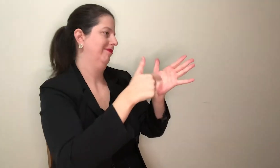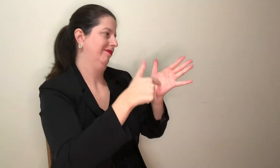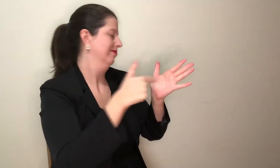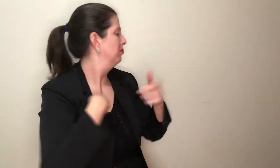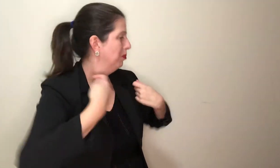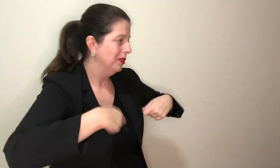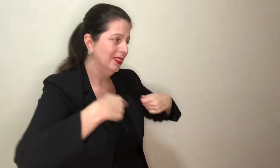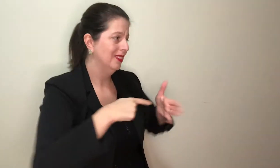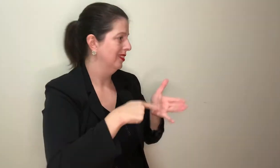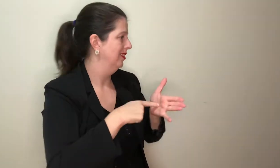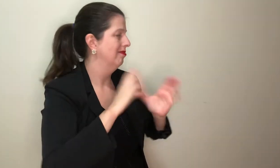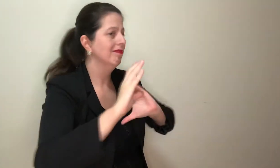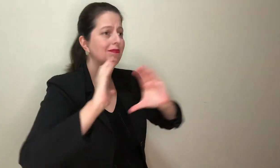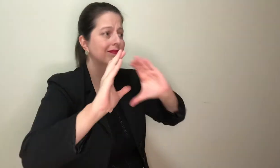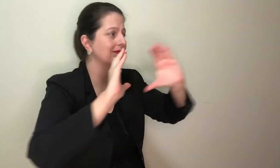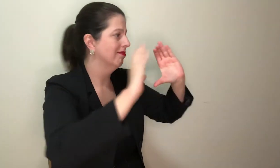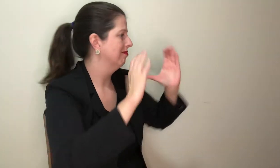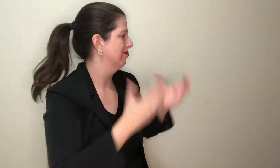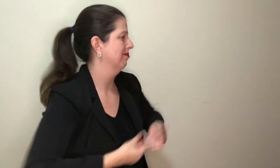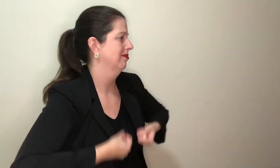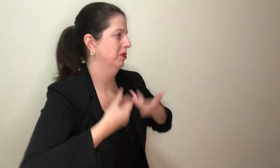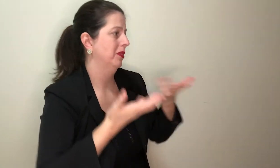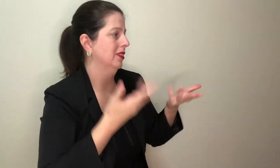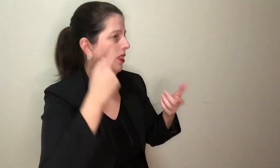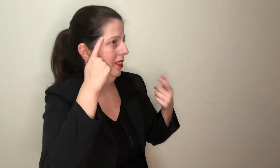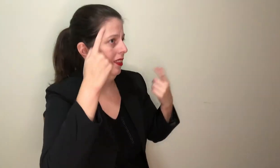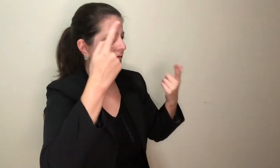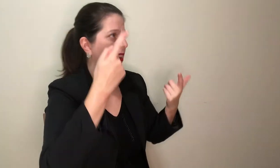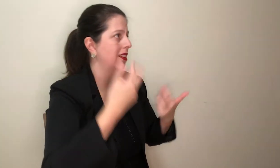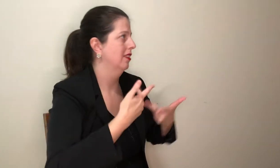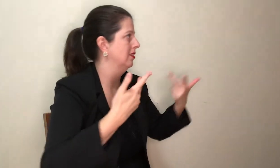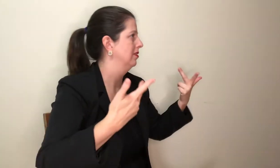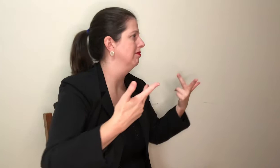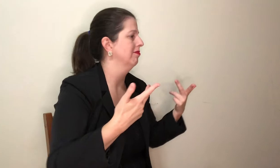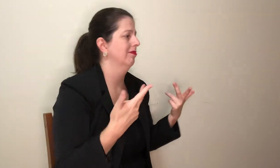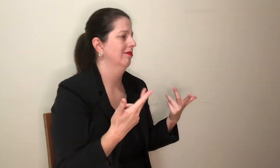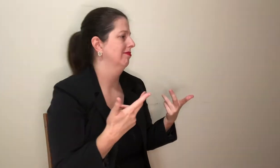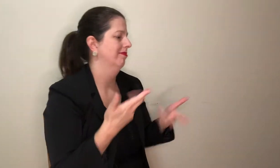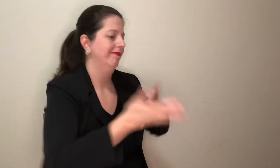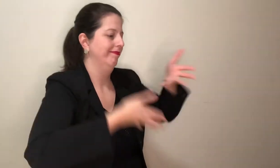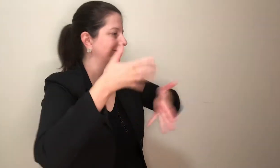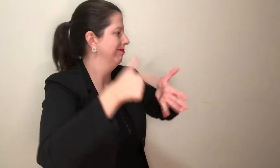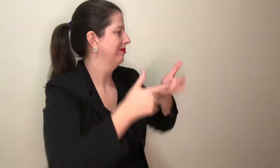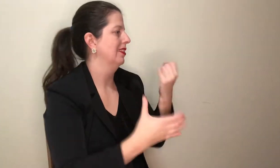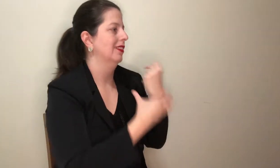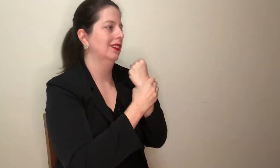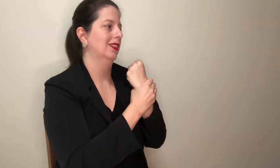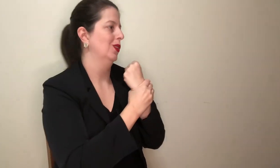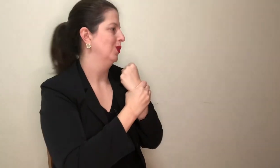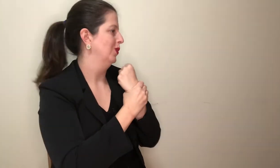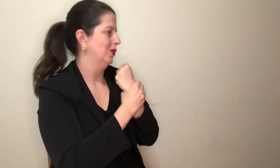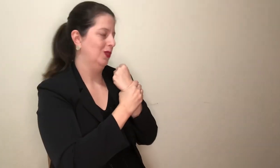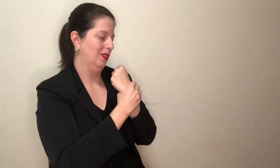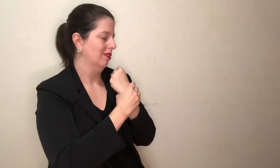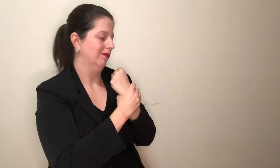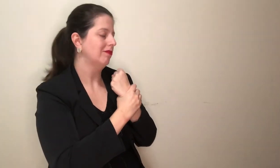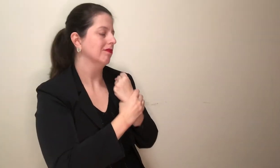sinais. Ela é a minha forma de comunicação para todas as coisas. E isso aí é assegurado. Agora,